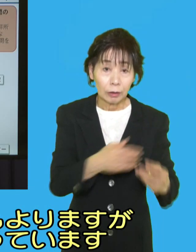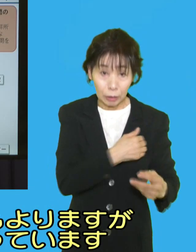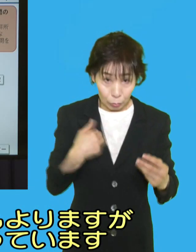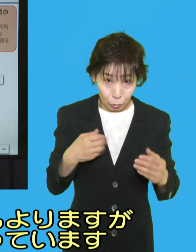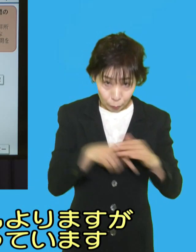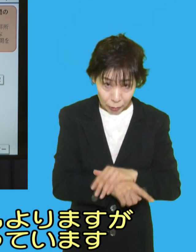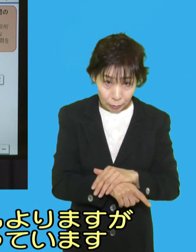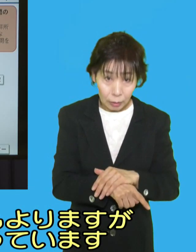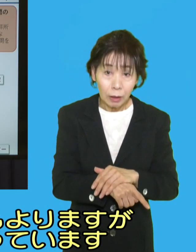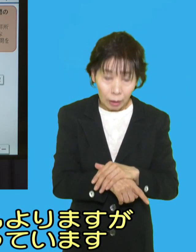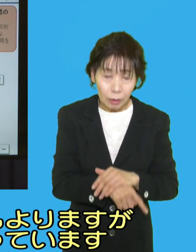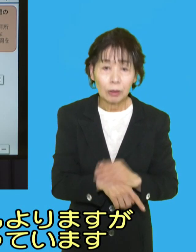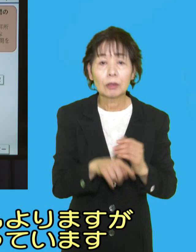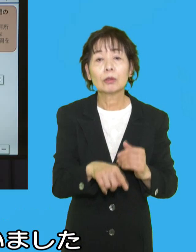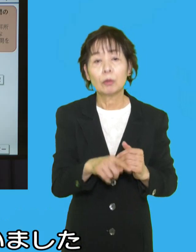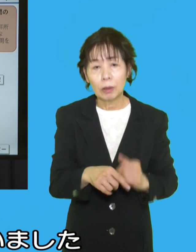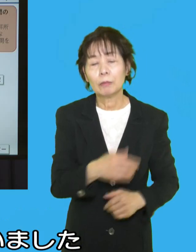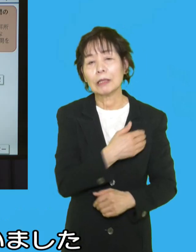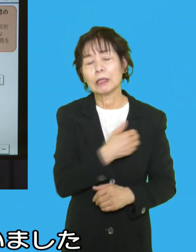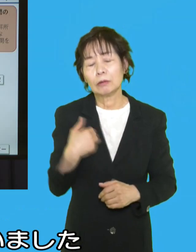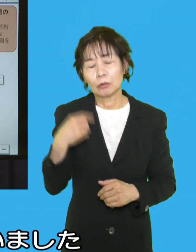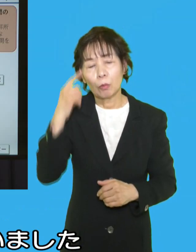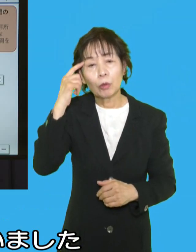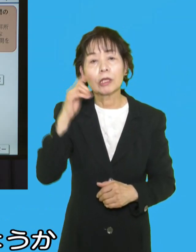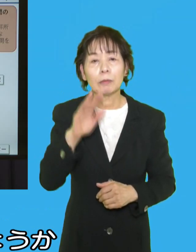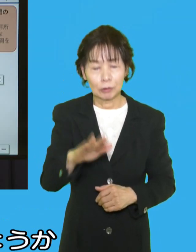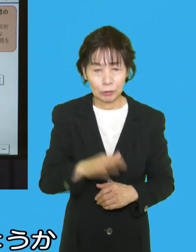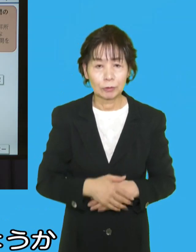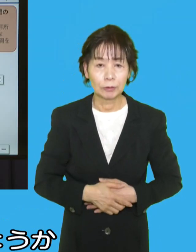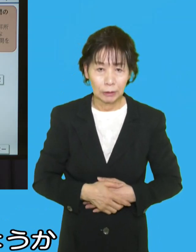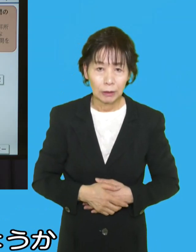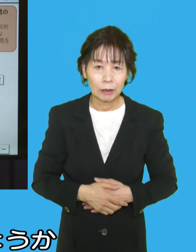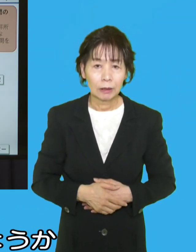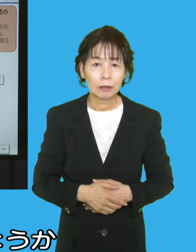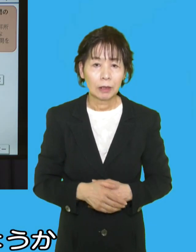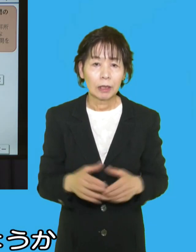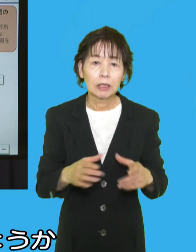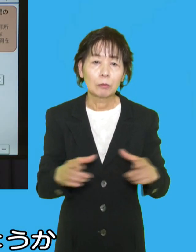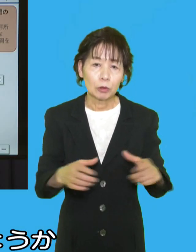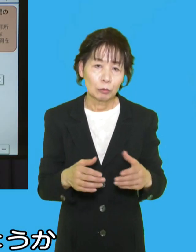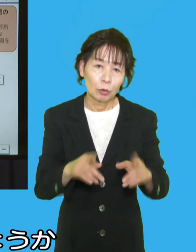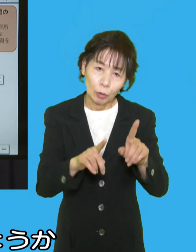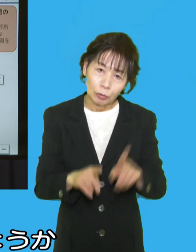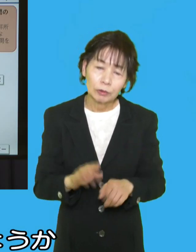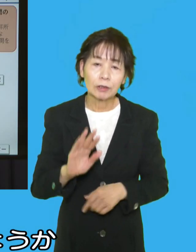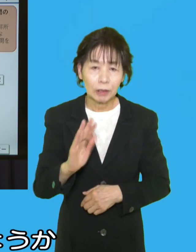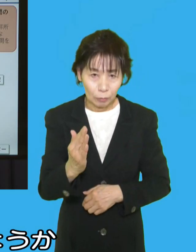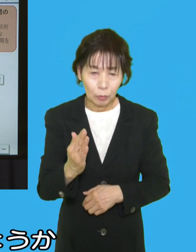それは不可能ではないと思っています。 ありがとうございました。よろしいでしょうか。